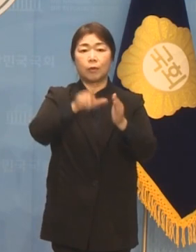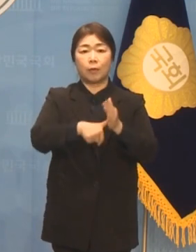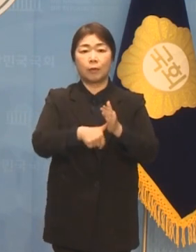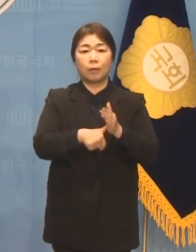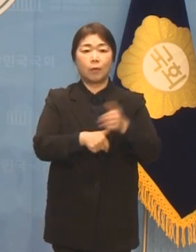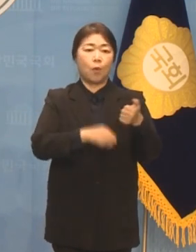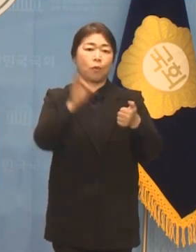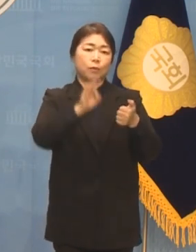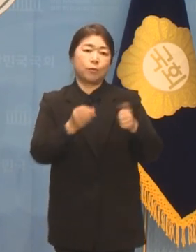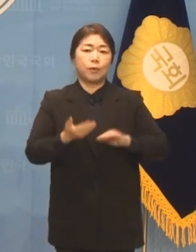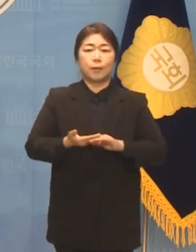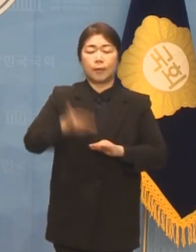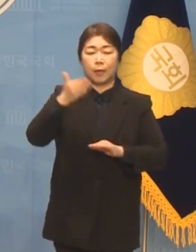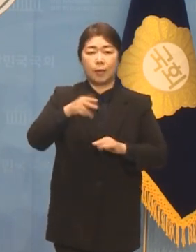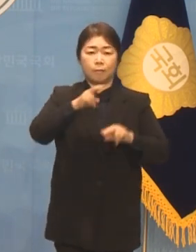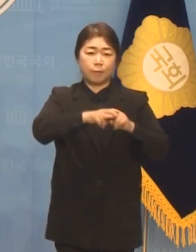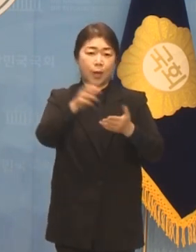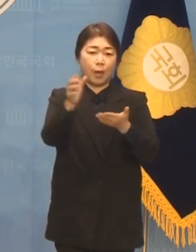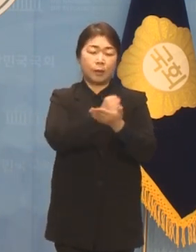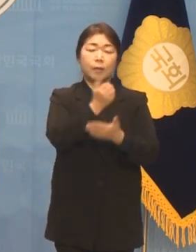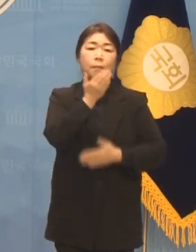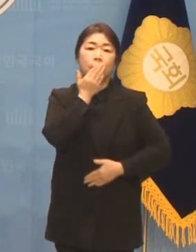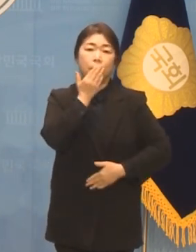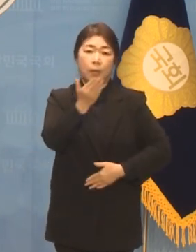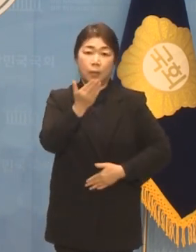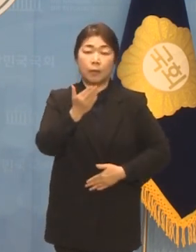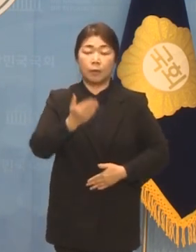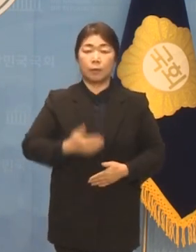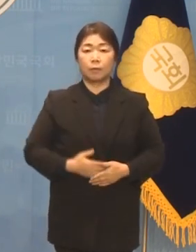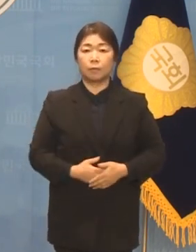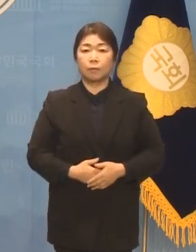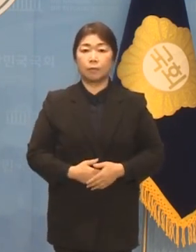과반 의석의 승리를 가져올 수 있을 겁니다.